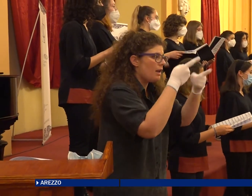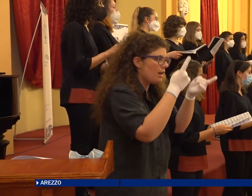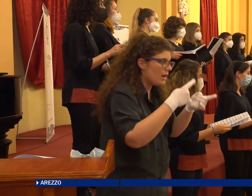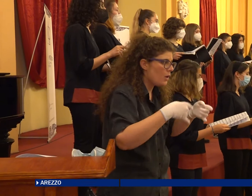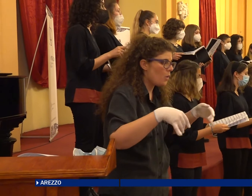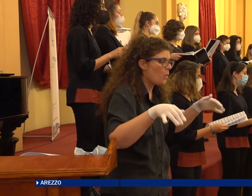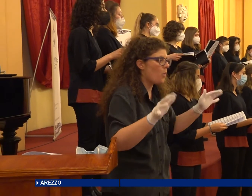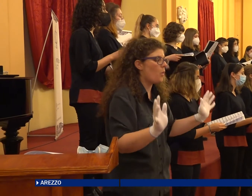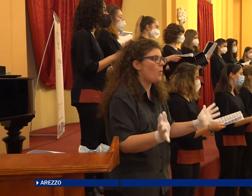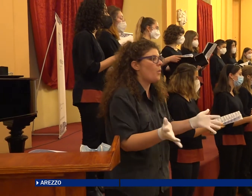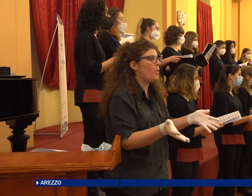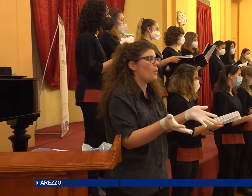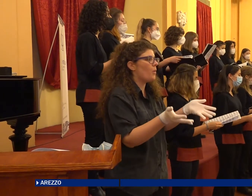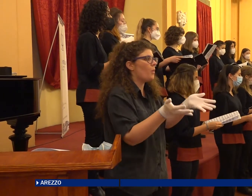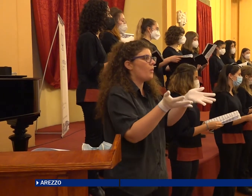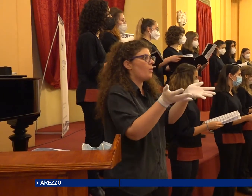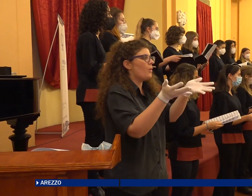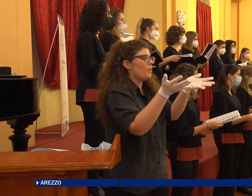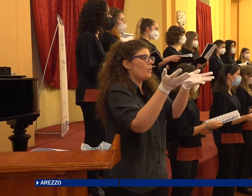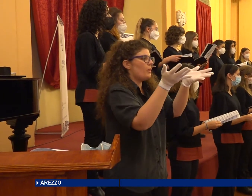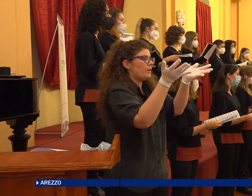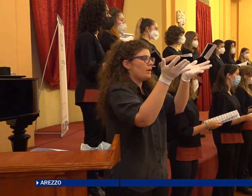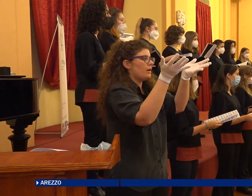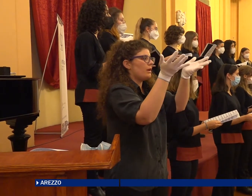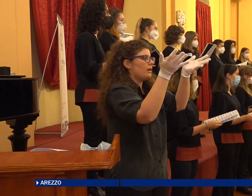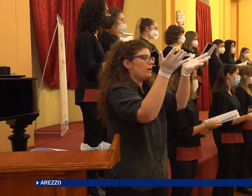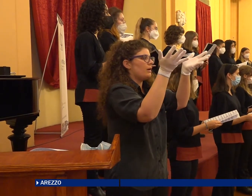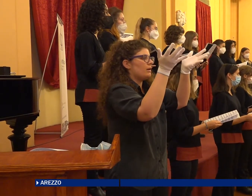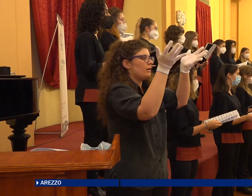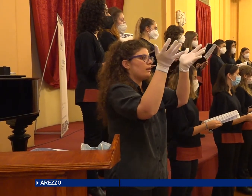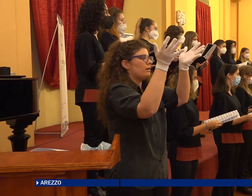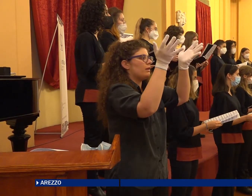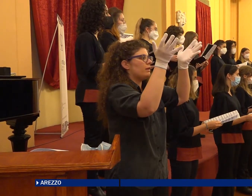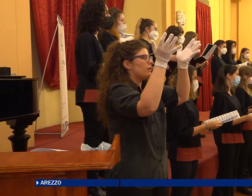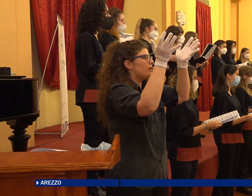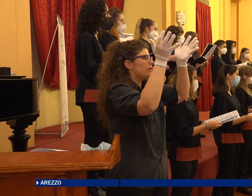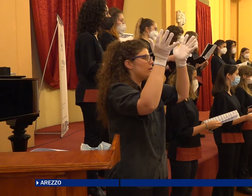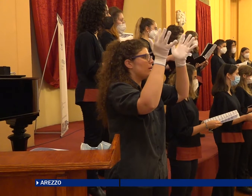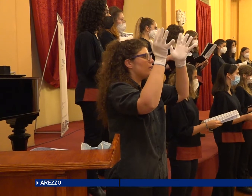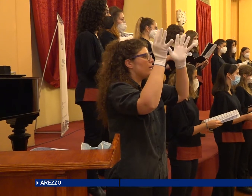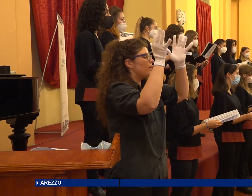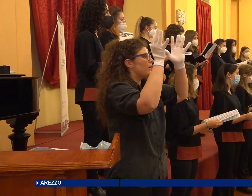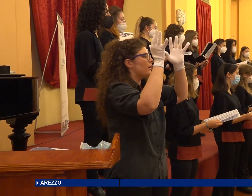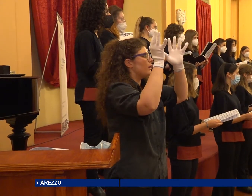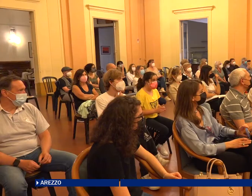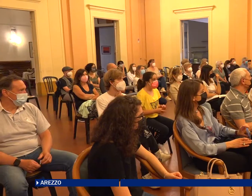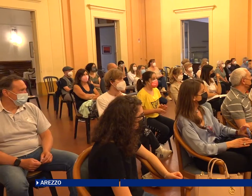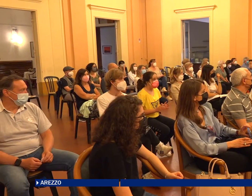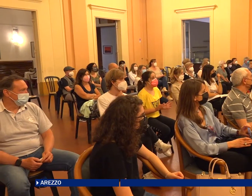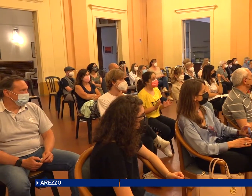può esprimersi in moltissimi modi, quindi i corsi partiranno da settembre per formare un altro coro. Praticamente il coro sarà unico